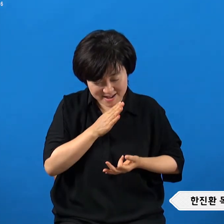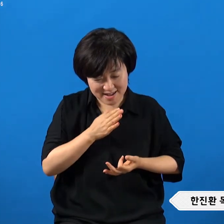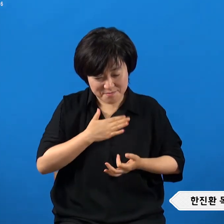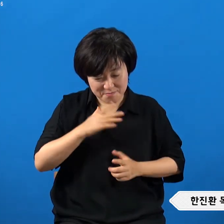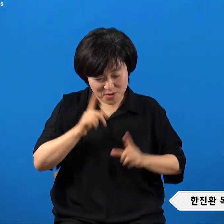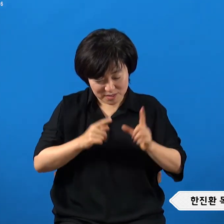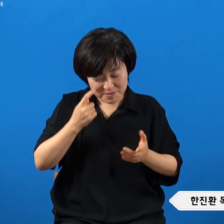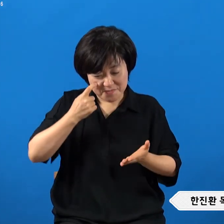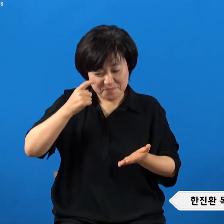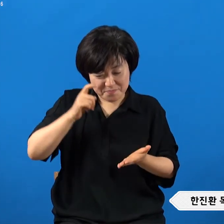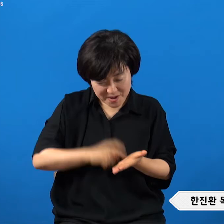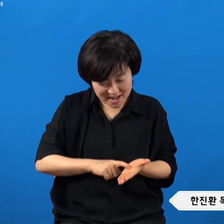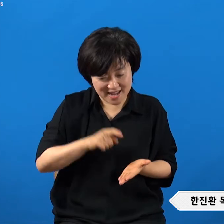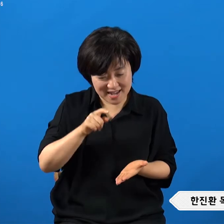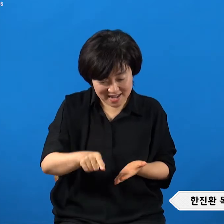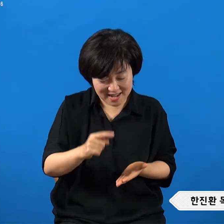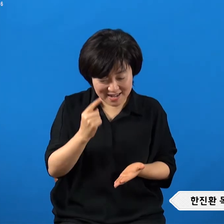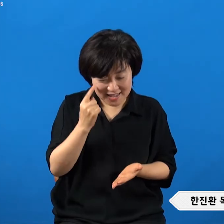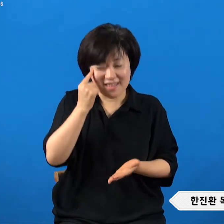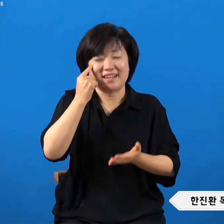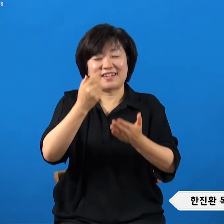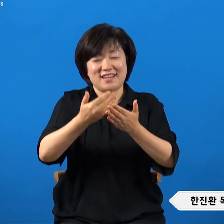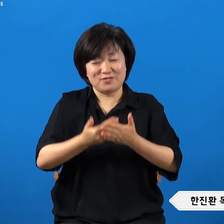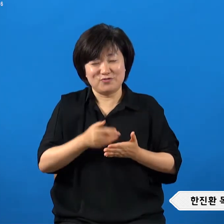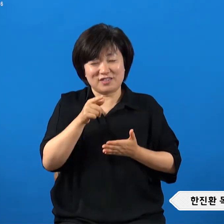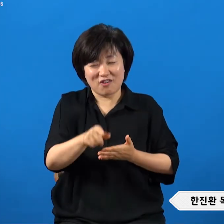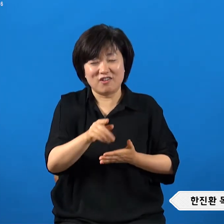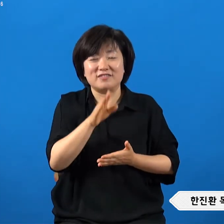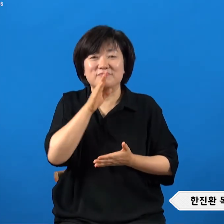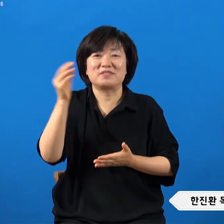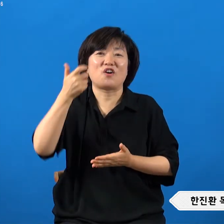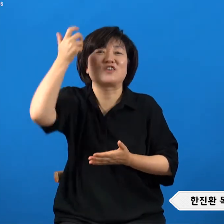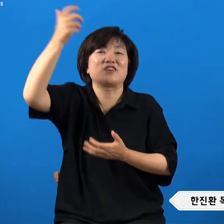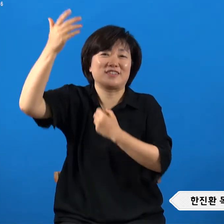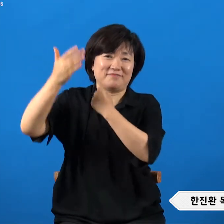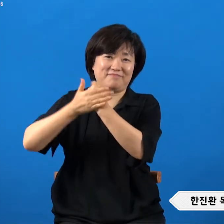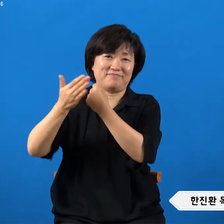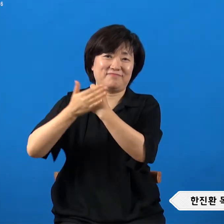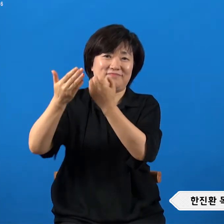깨닫게 하시는 분, 나 자신을 보게 하시는 분, 성령님이십니다.